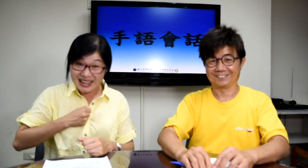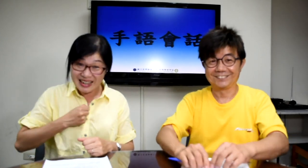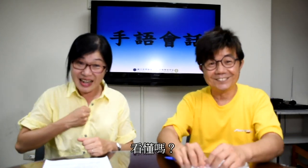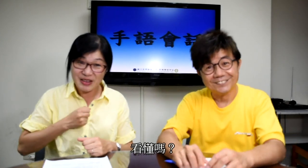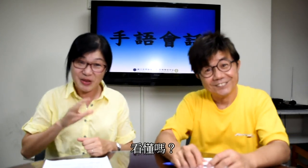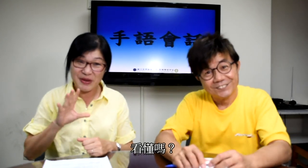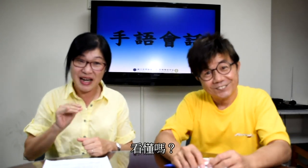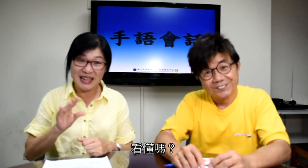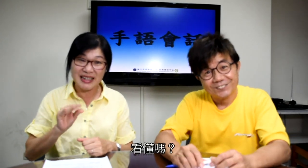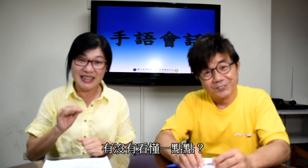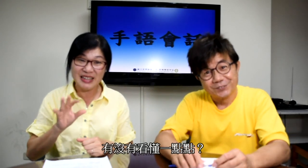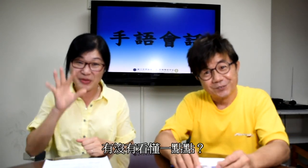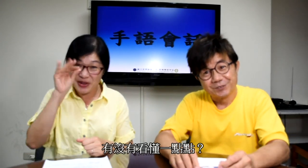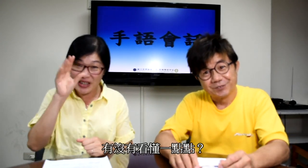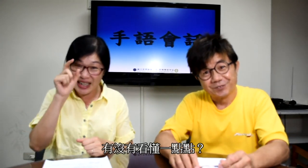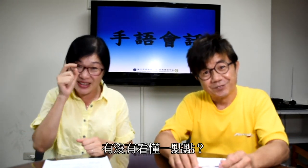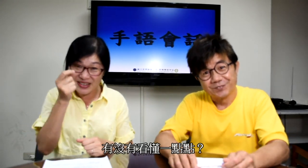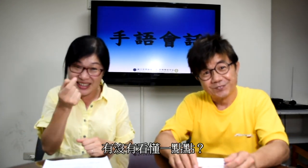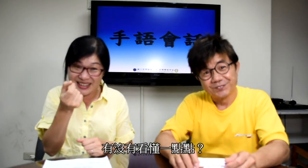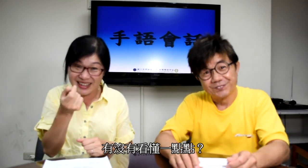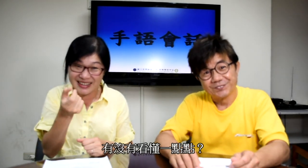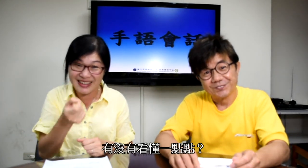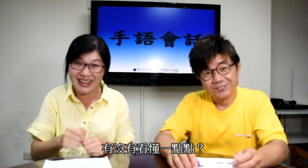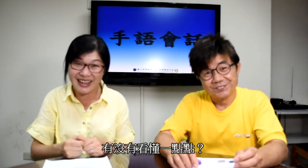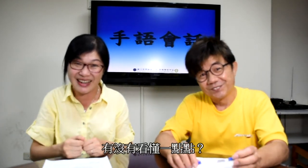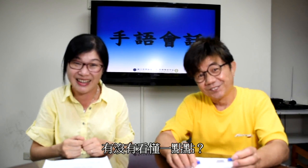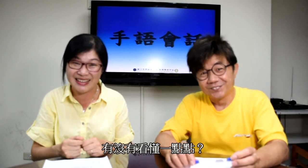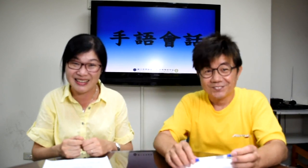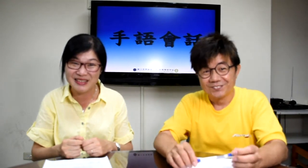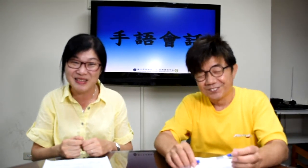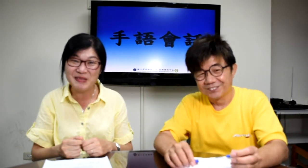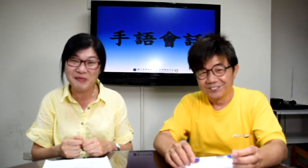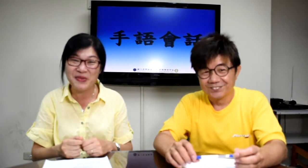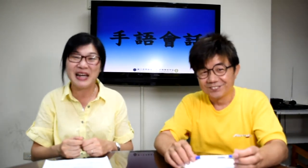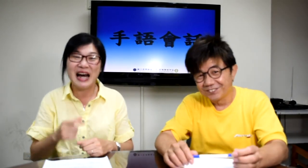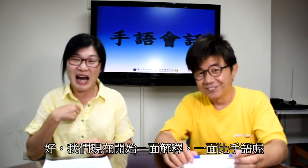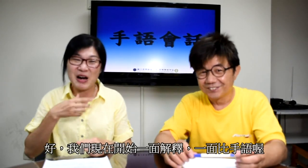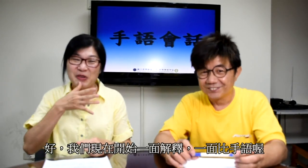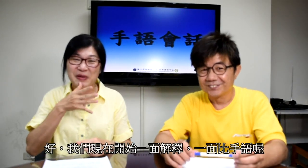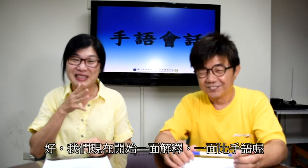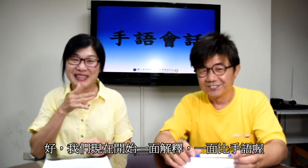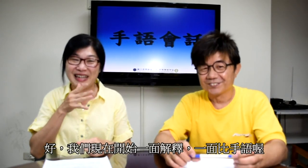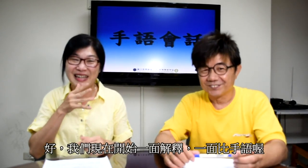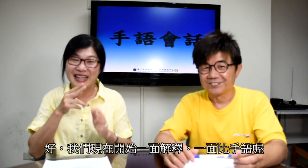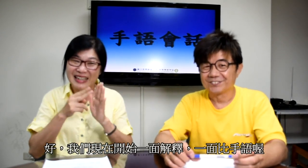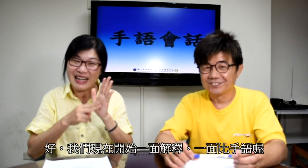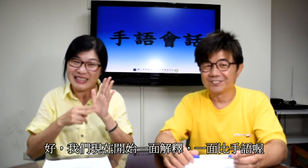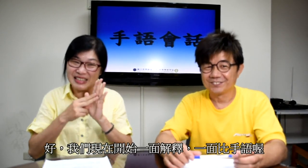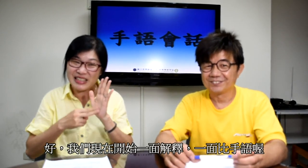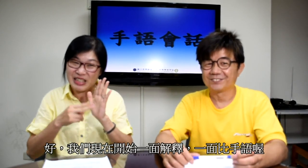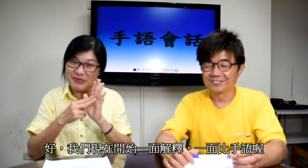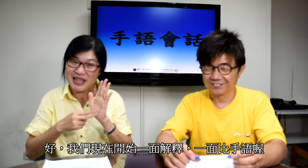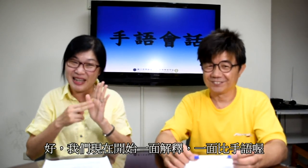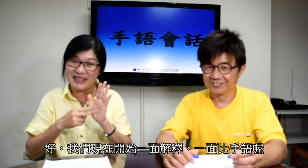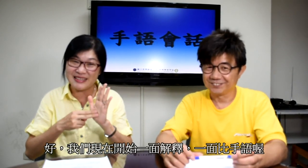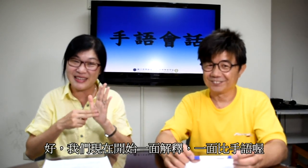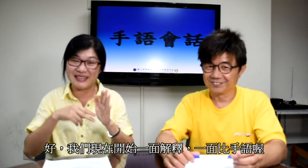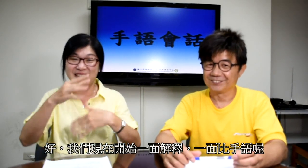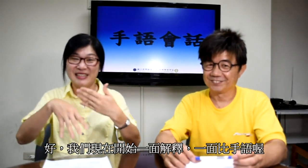看懂吗？有没有看懂一点点？好，我们现在开始一面解释一